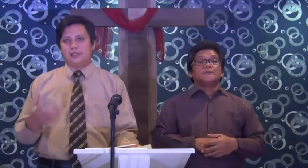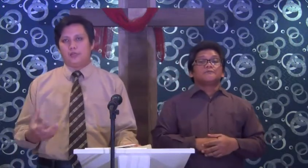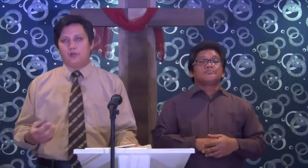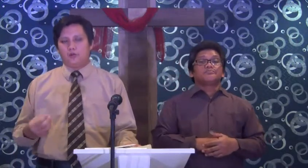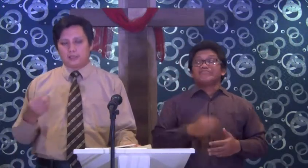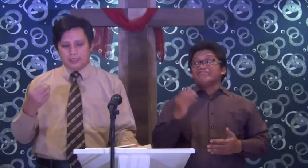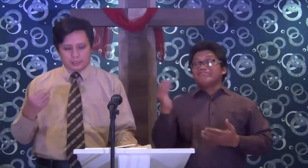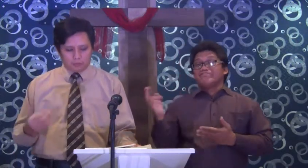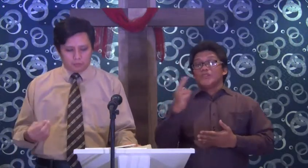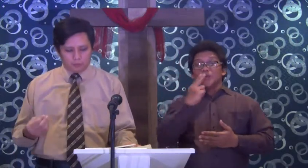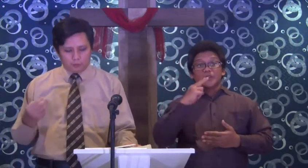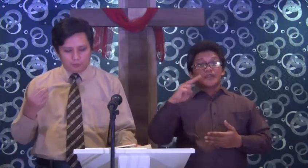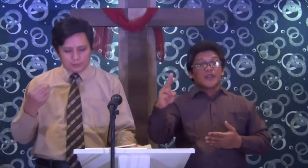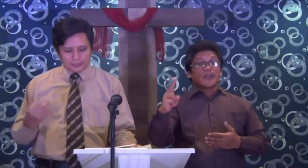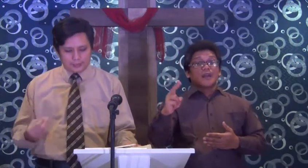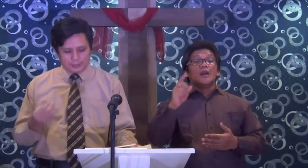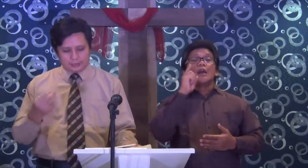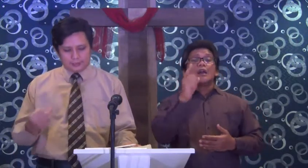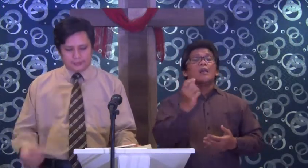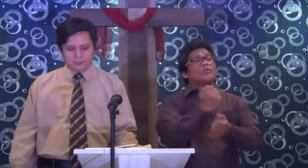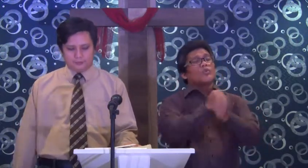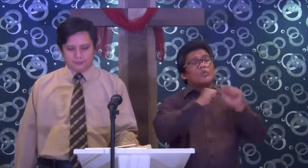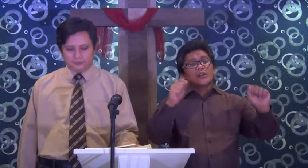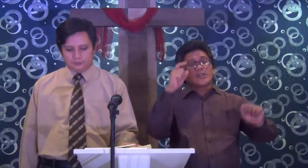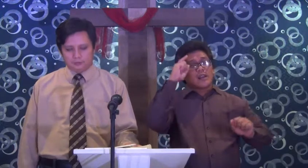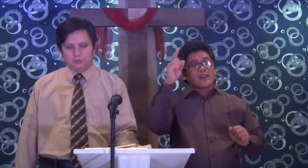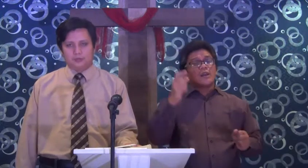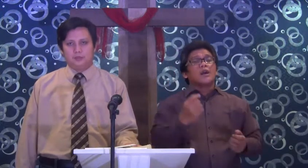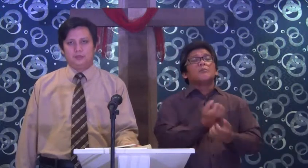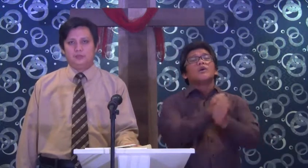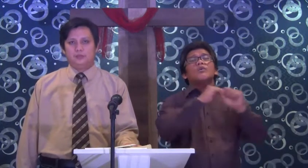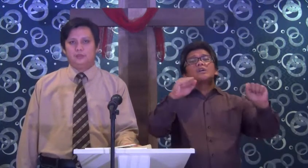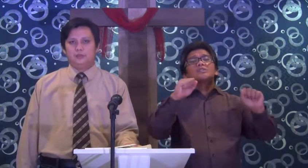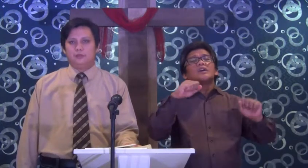Saya percaya kalau kuasa Allah itu menguasai kita,